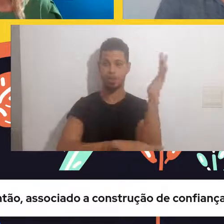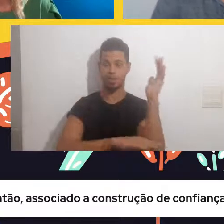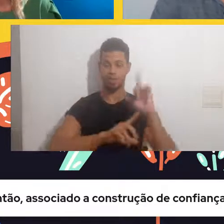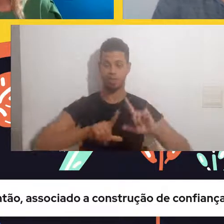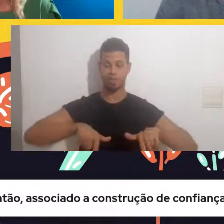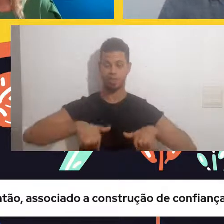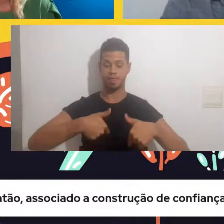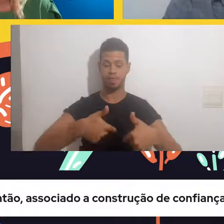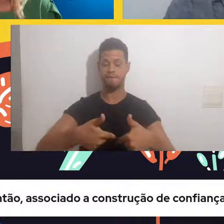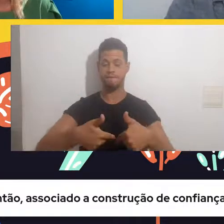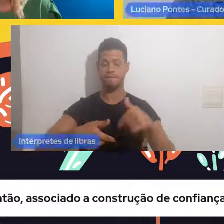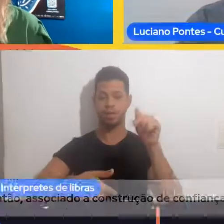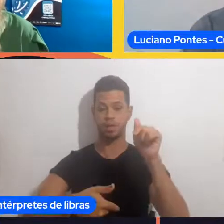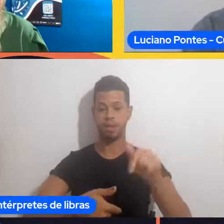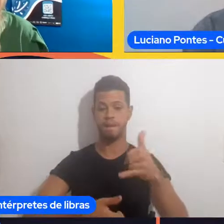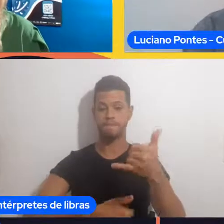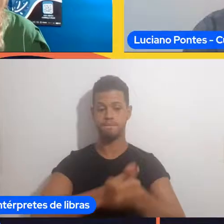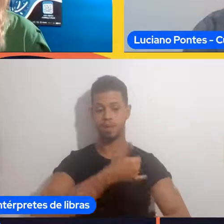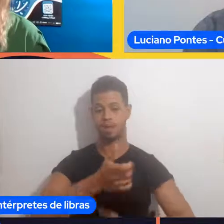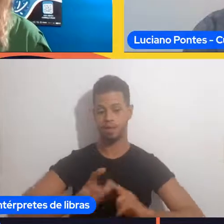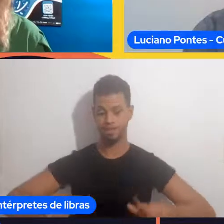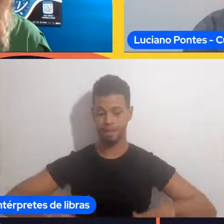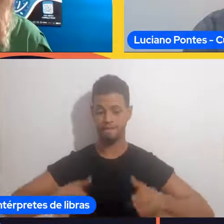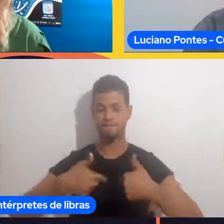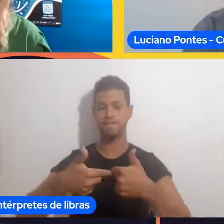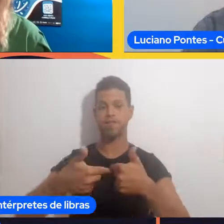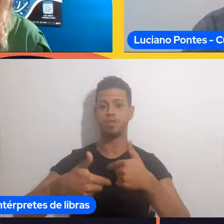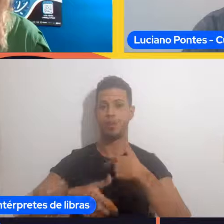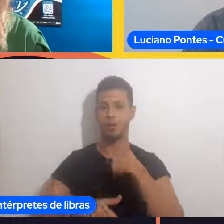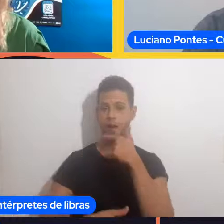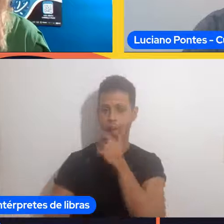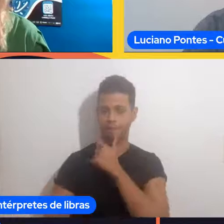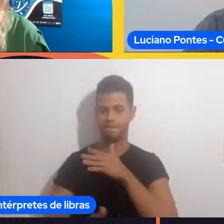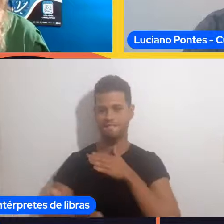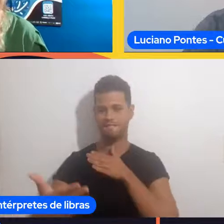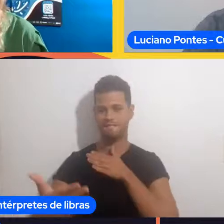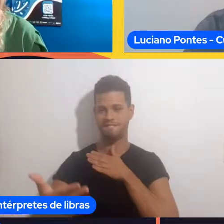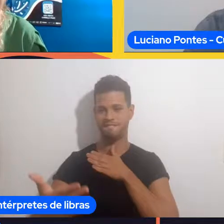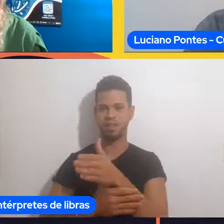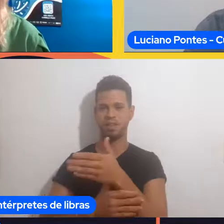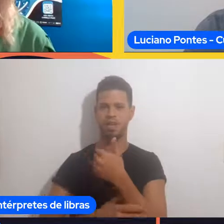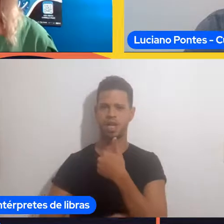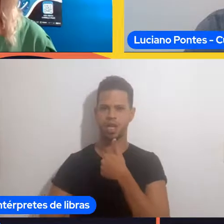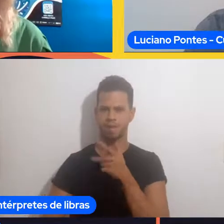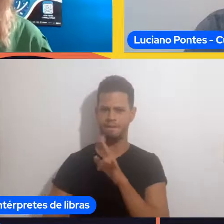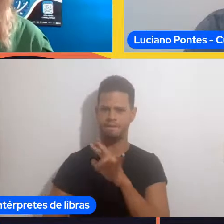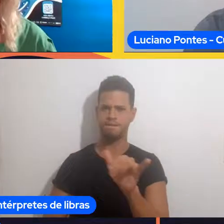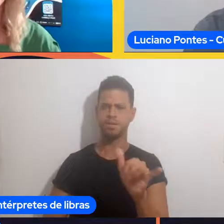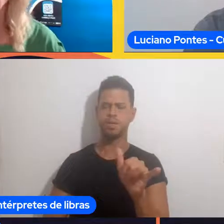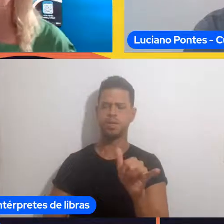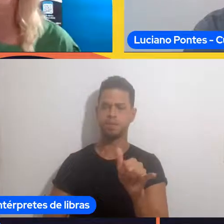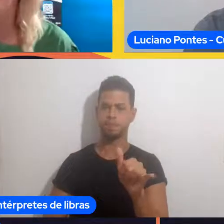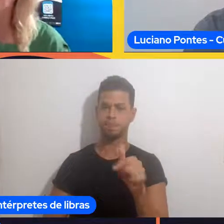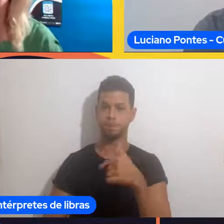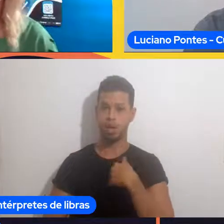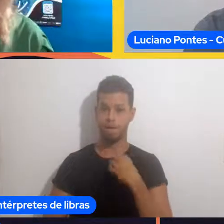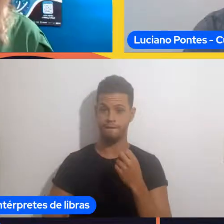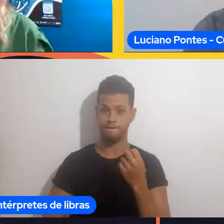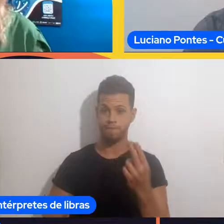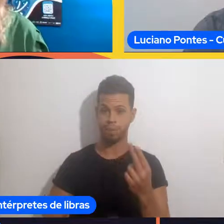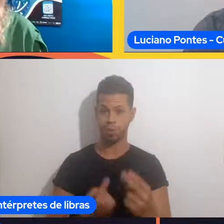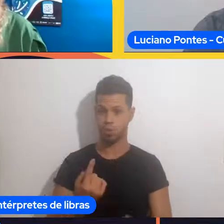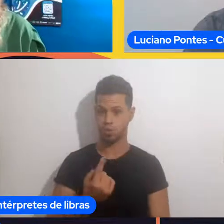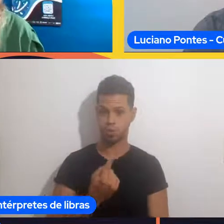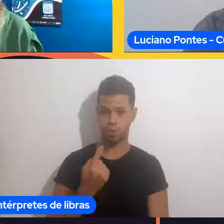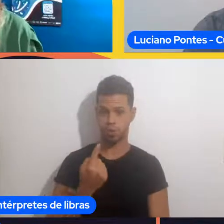cima de um brinquedo mais desafiador e eu consigo ultrapassar, minha perna ela vai, né, e eu vou sozinha, sem aquela mão que está